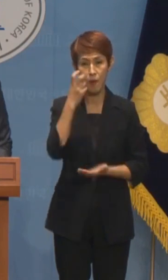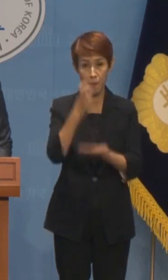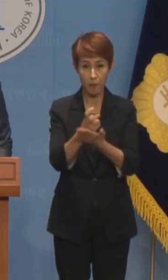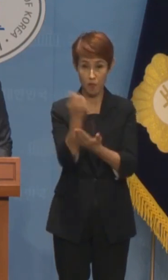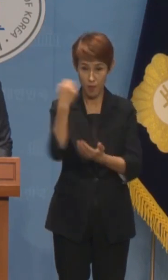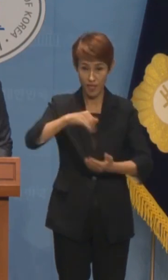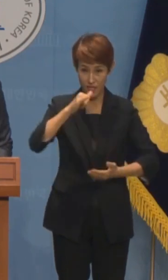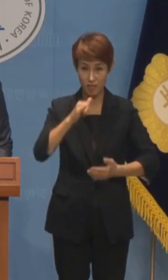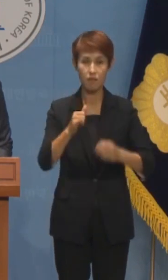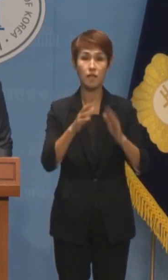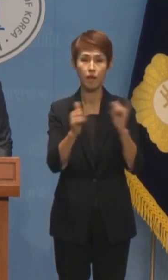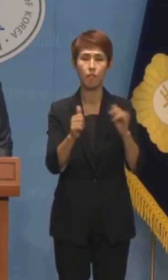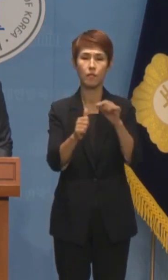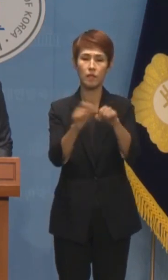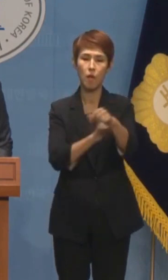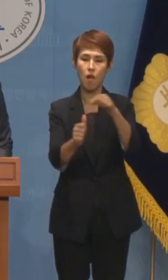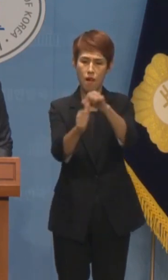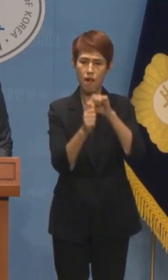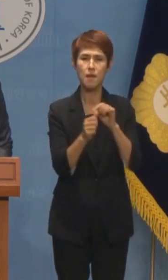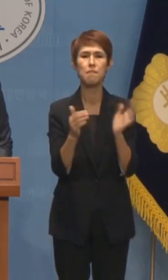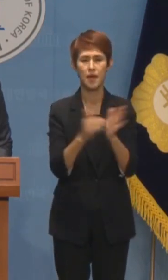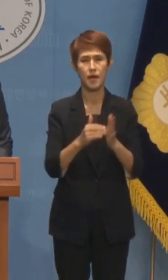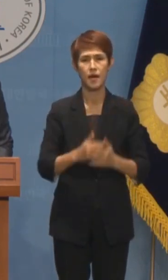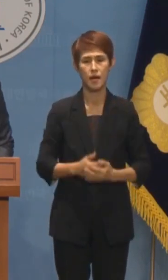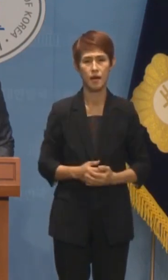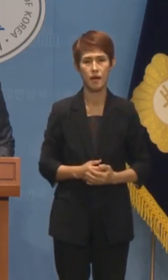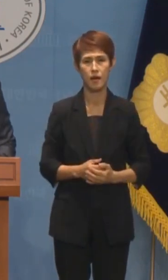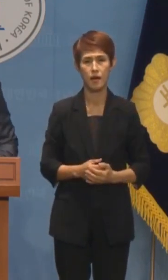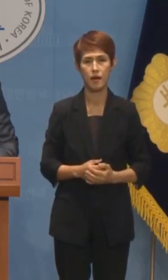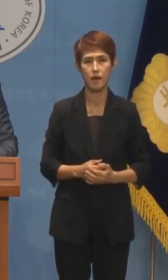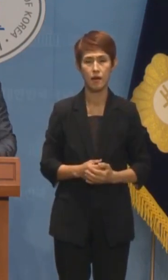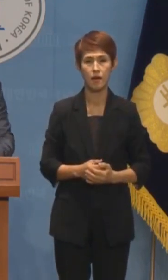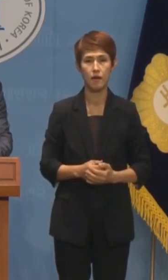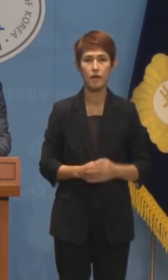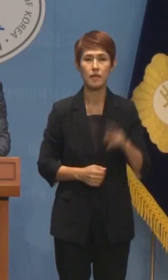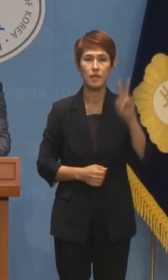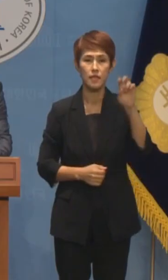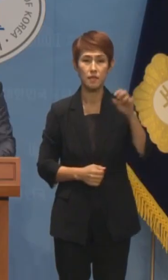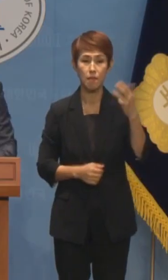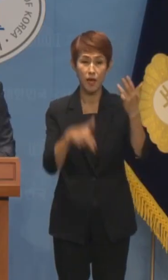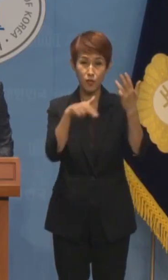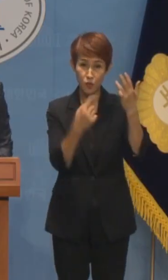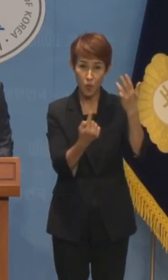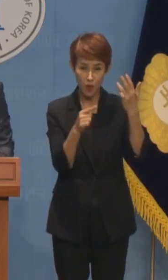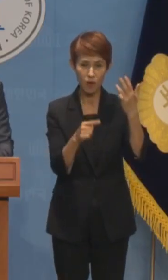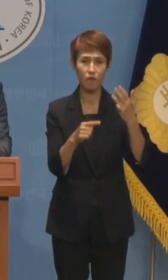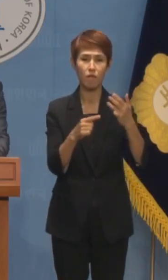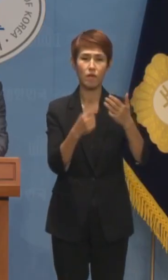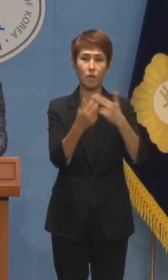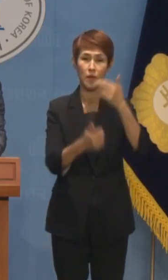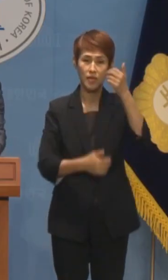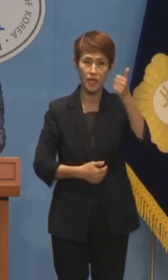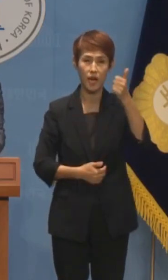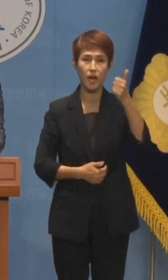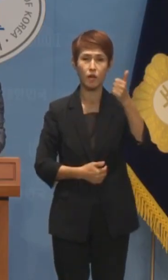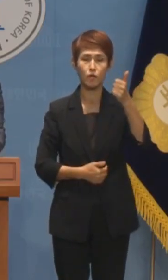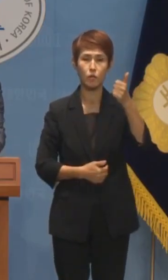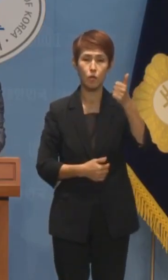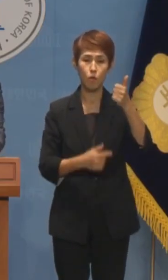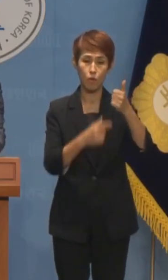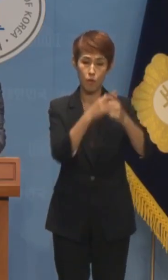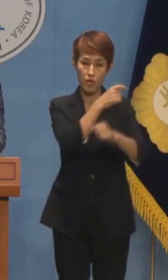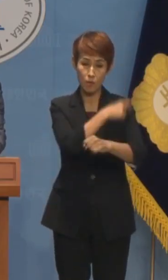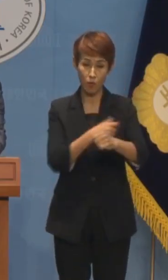사유화는 인사 부분에서 또한 두드러집니다. 대한체육회 정관 제28조는 회장을 비롯한 비상근